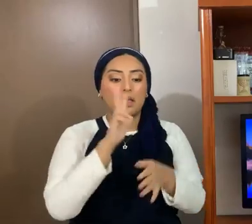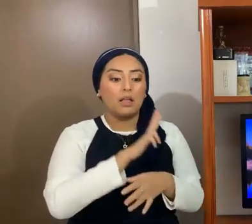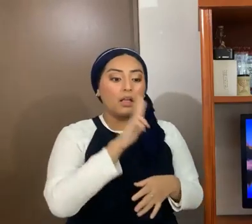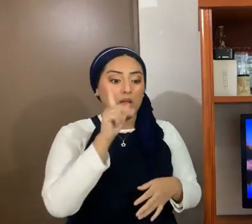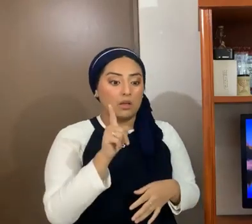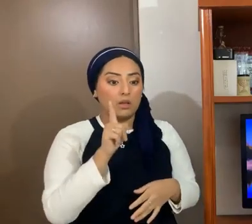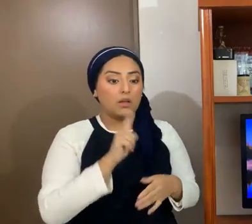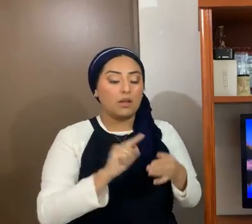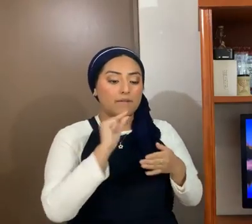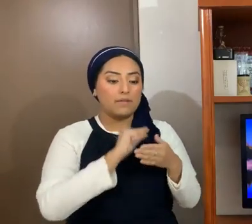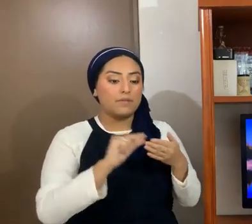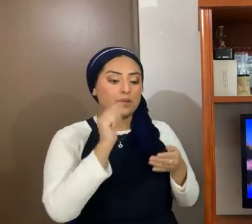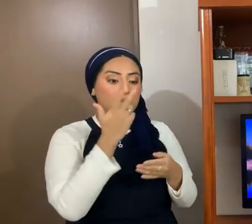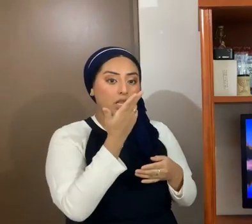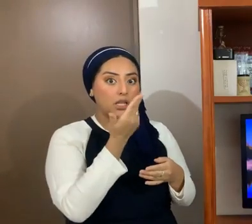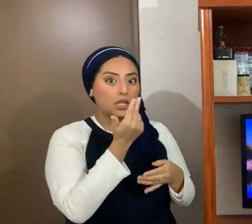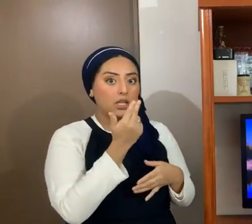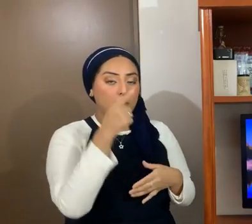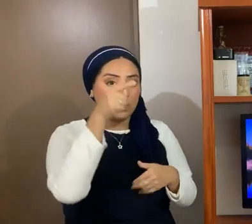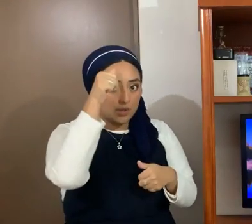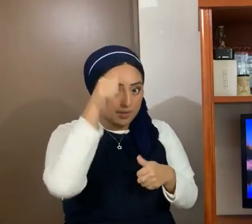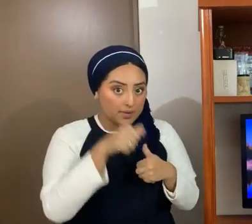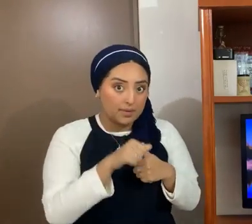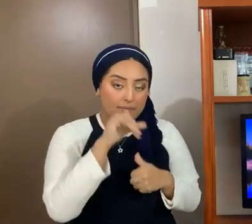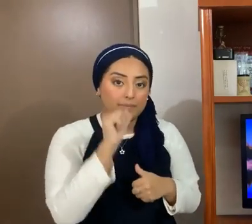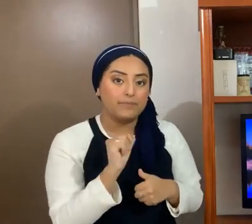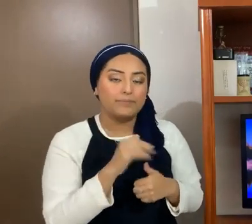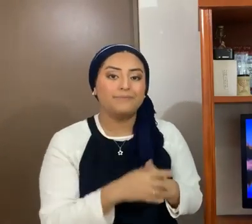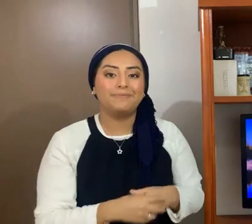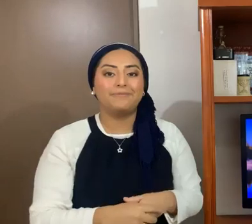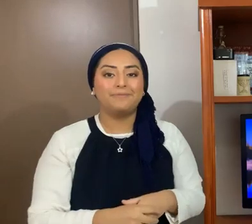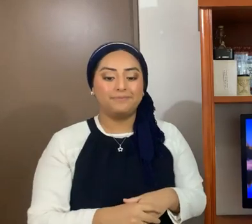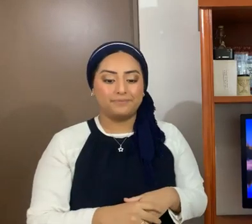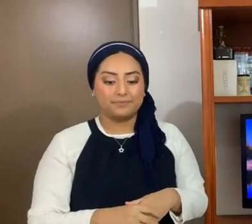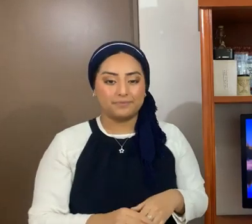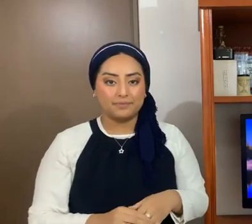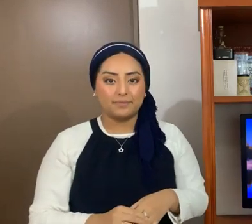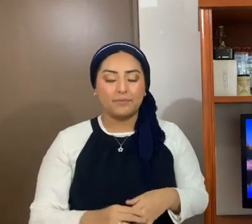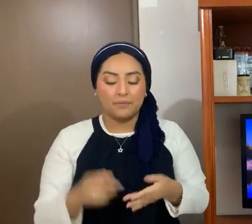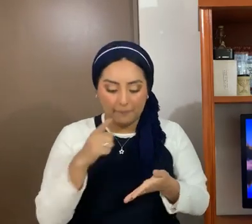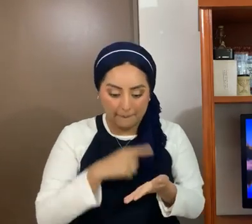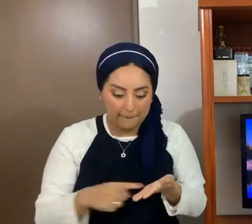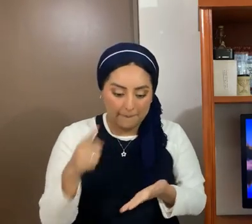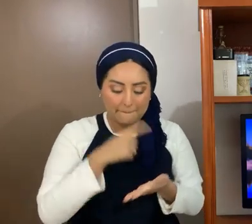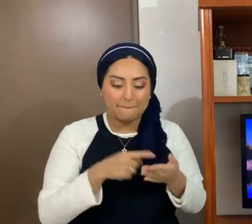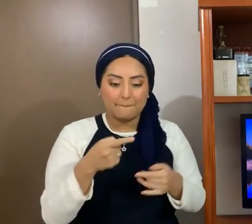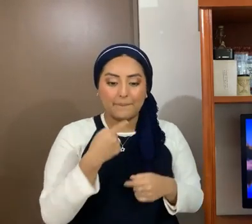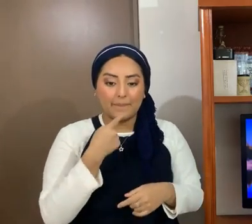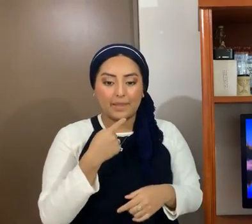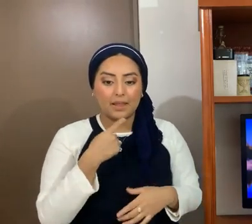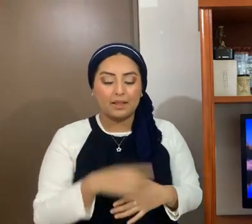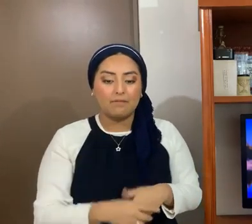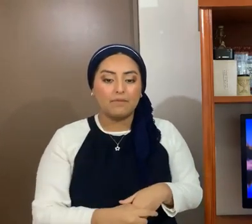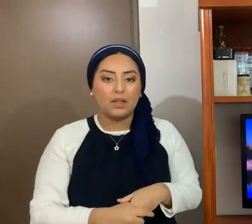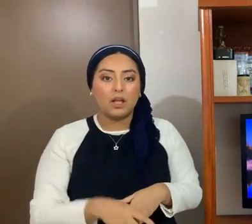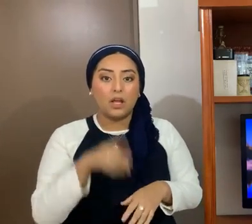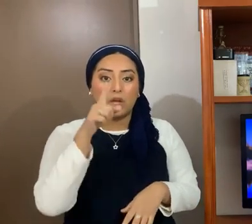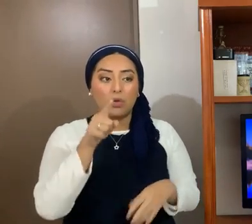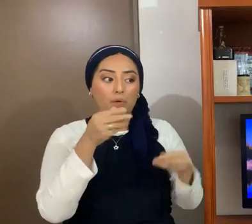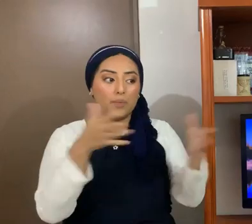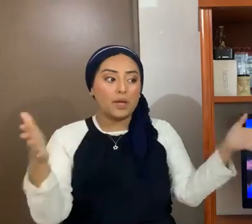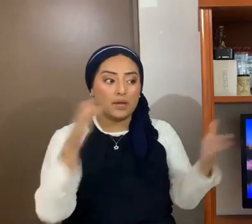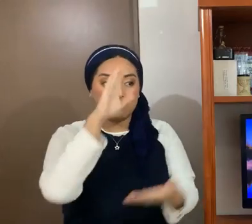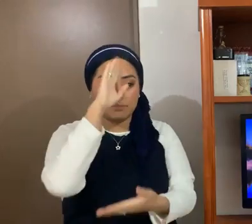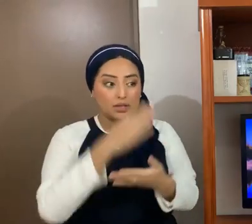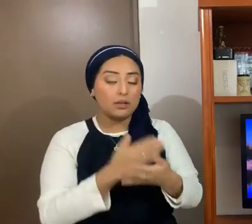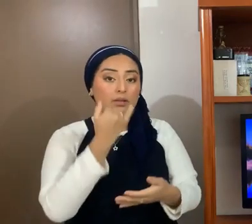31 en el verso 13. Si se acuerdan, ¿sí? Aleluya. Vamos para allá. Dice Éxodo 31, 13. Tú hablarás a los